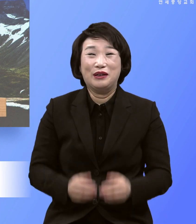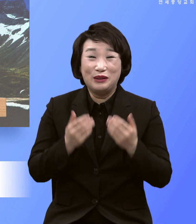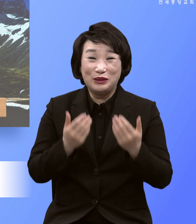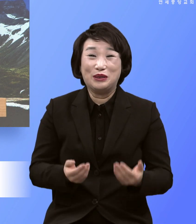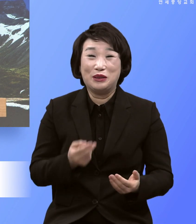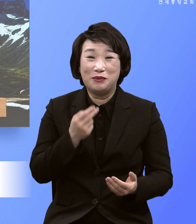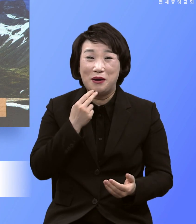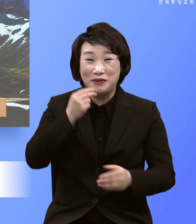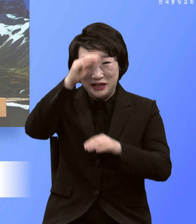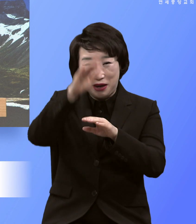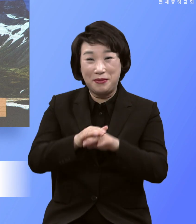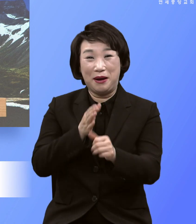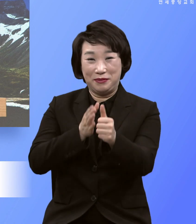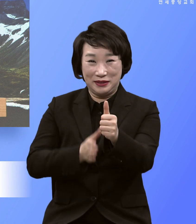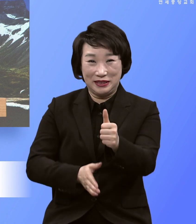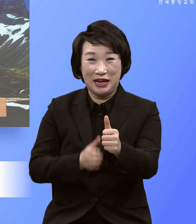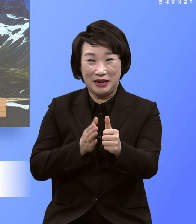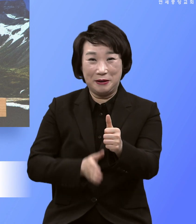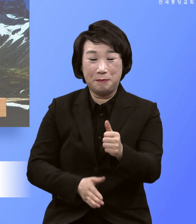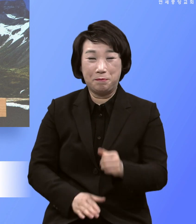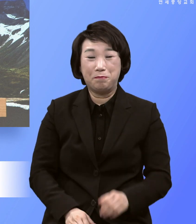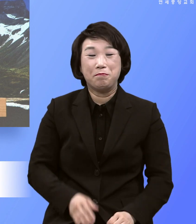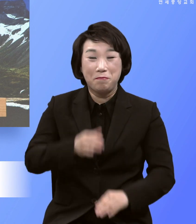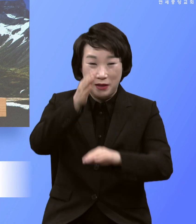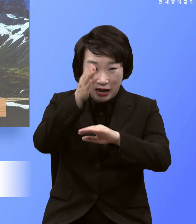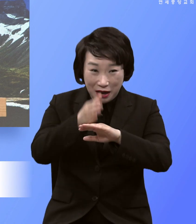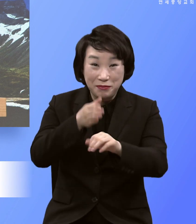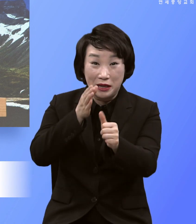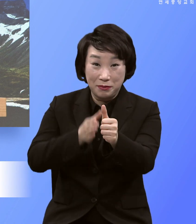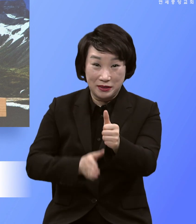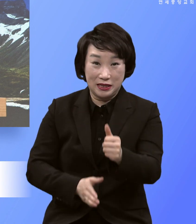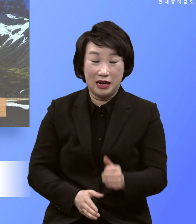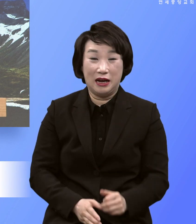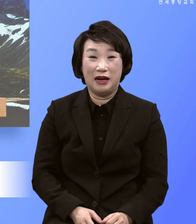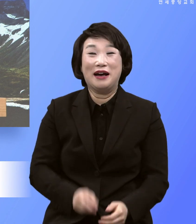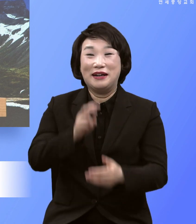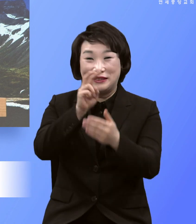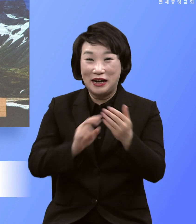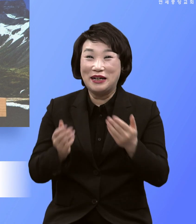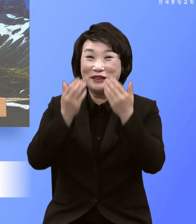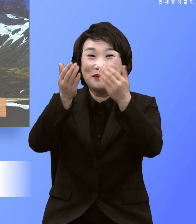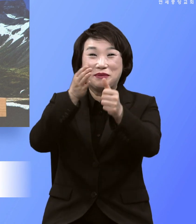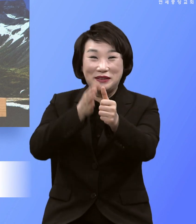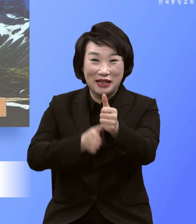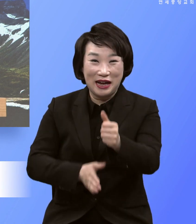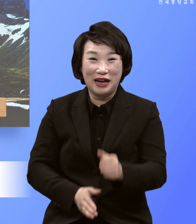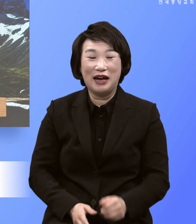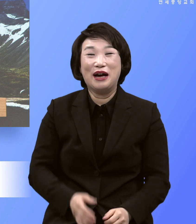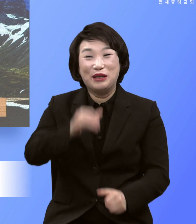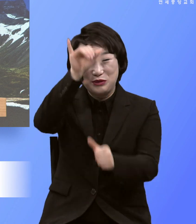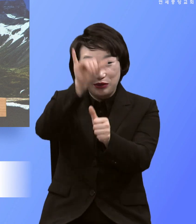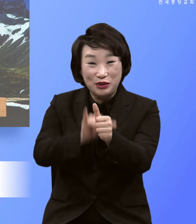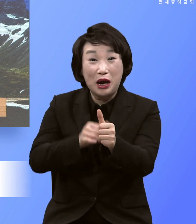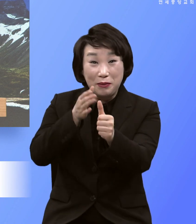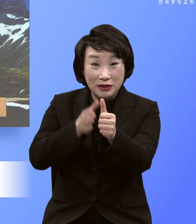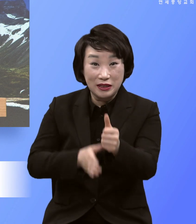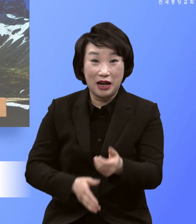쉼없이 예배하자. 감사하자. 찬양하자.